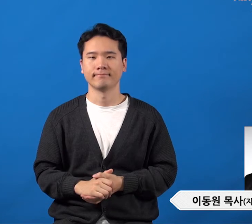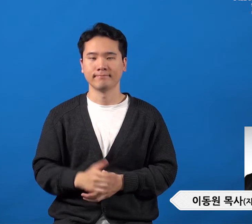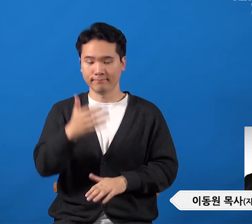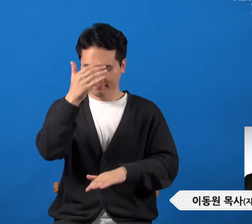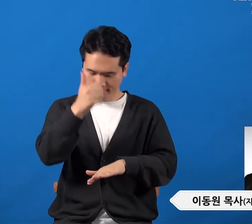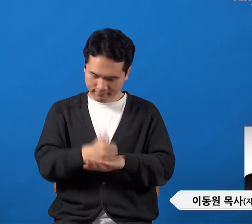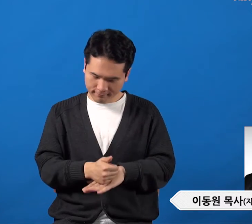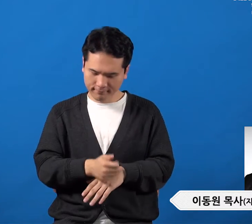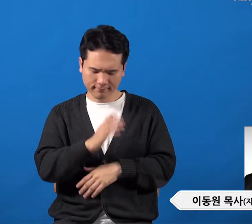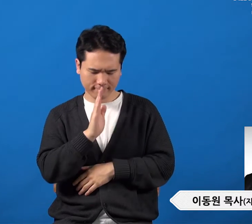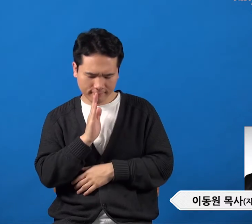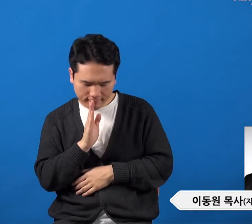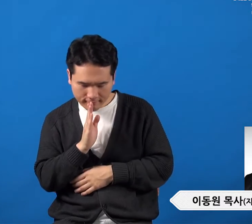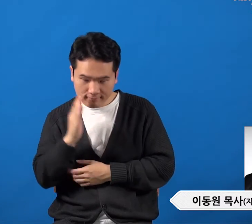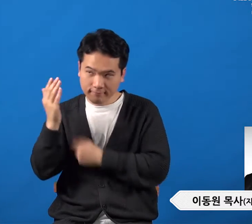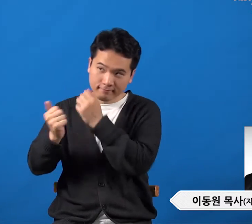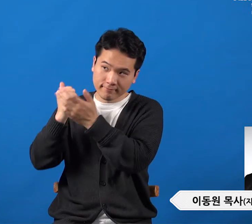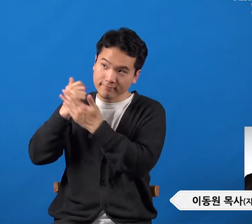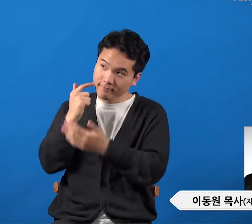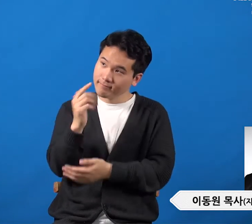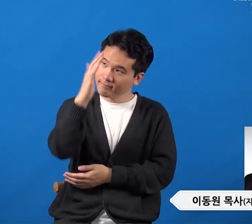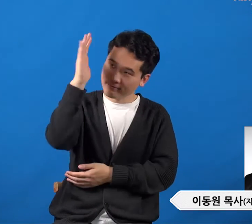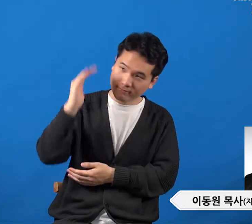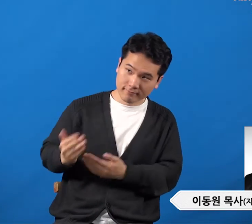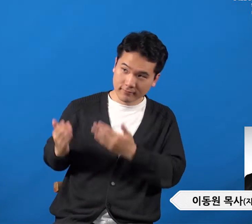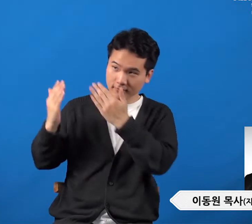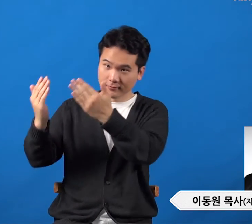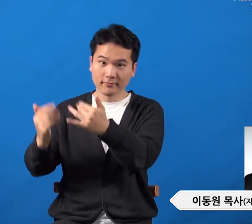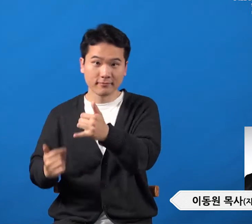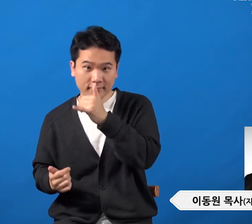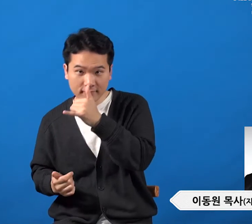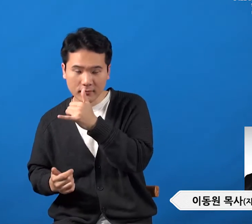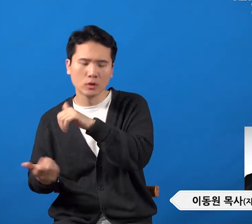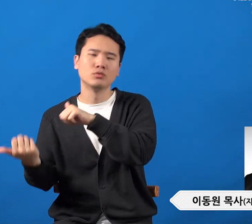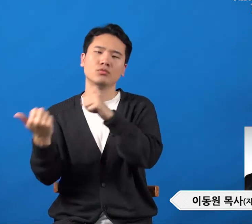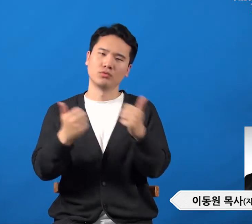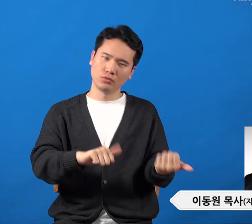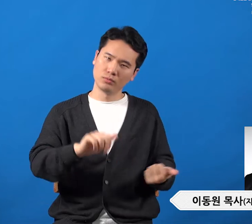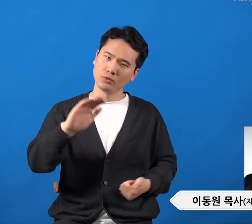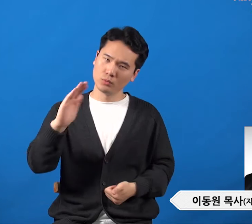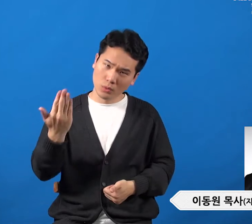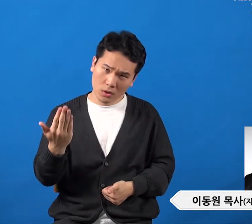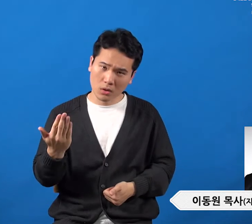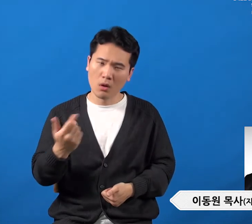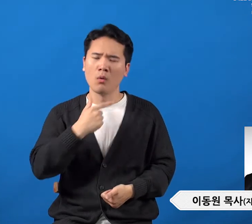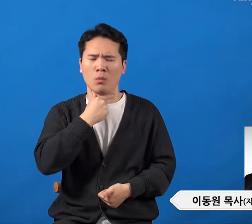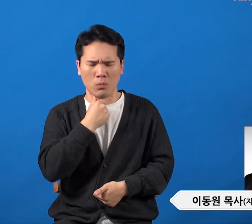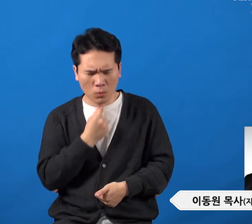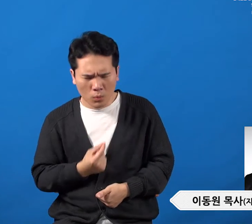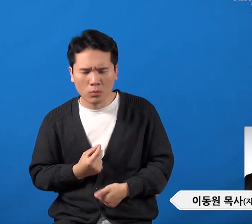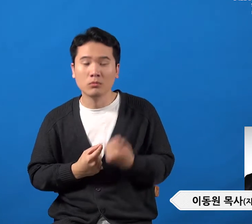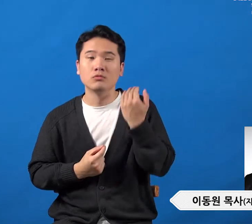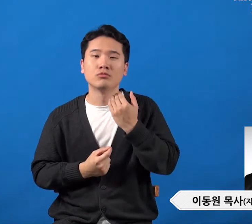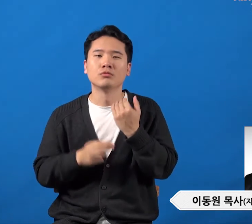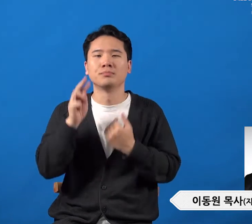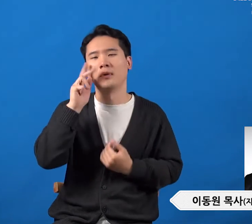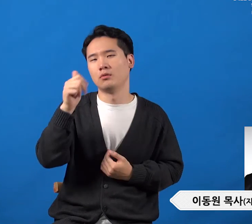그렇습니다. 마지막에 진정 하나님께 영광을 돌릴 수 있는 죽음이 되기를 바울은 기도한